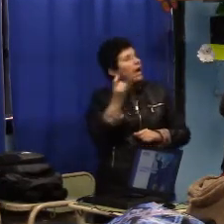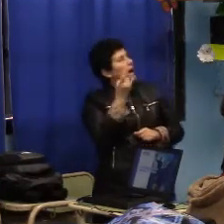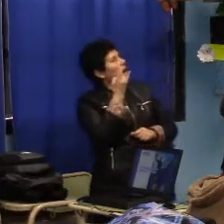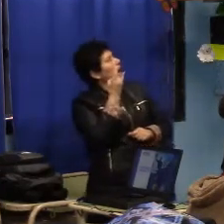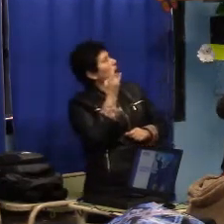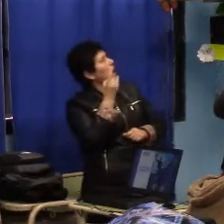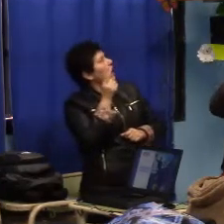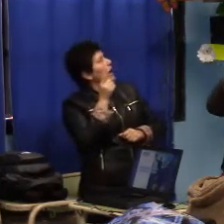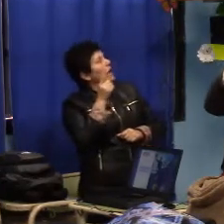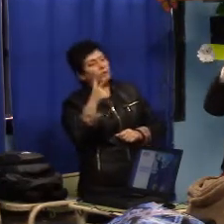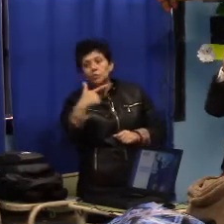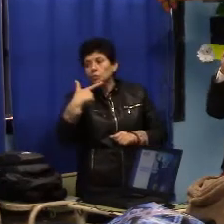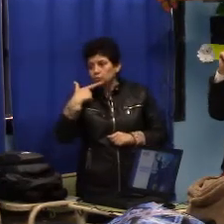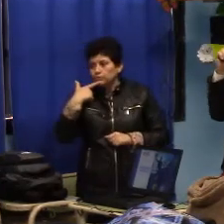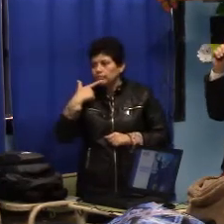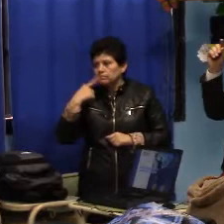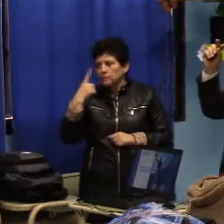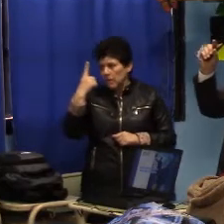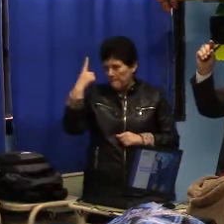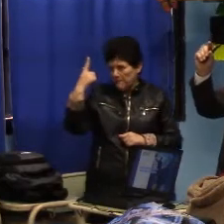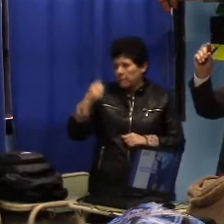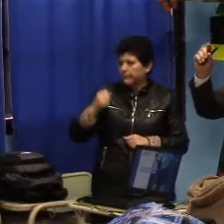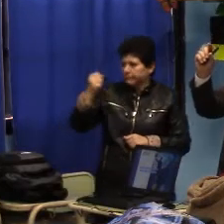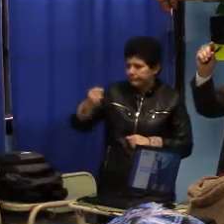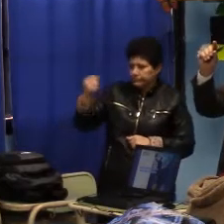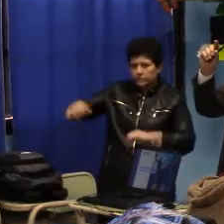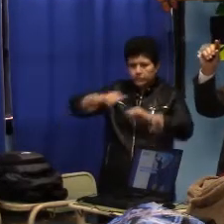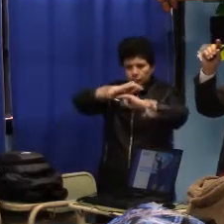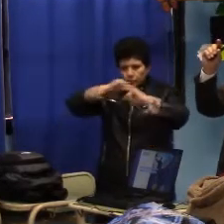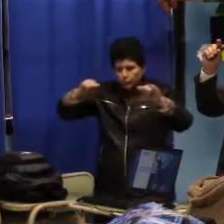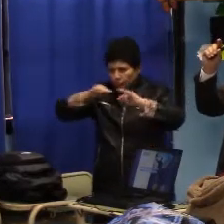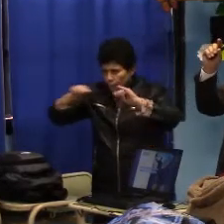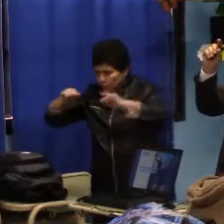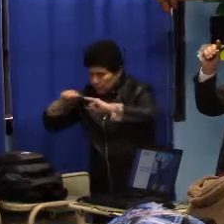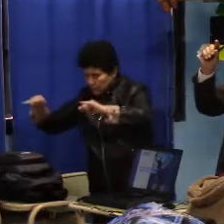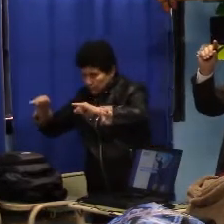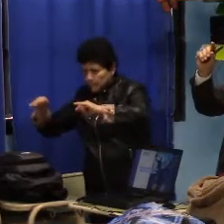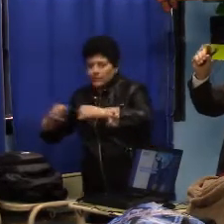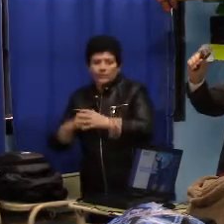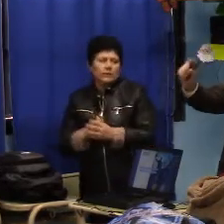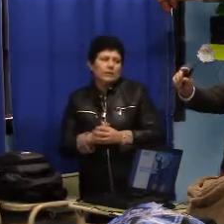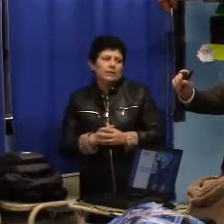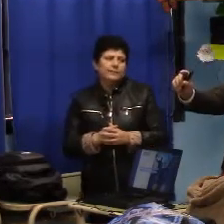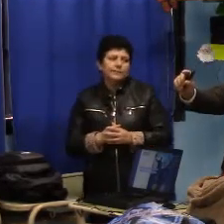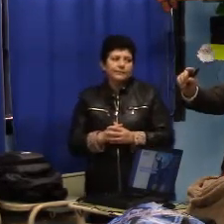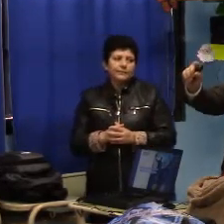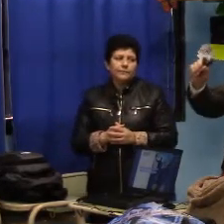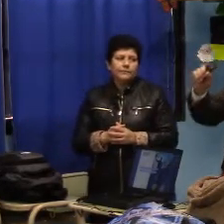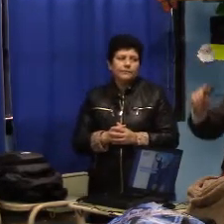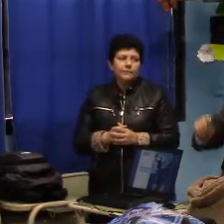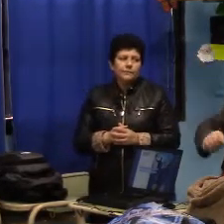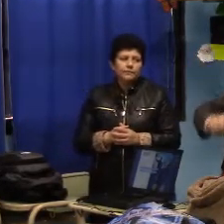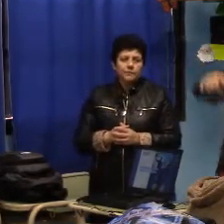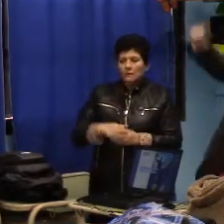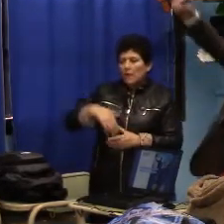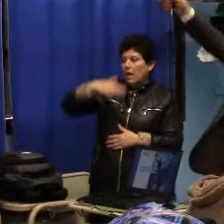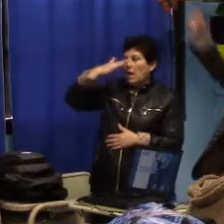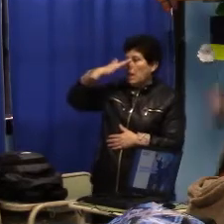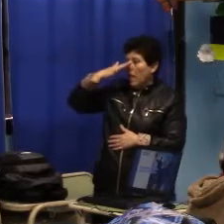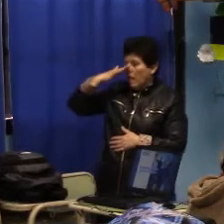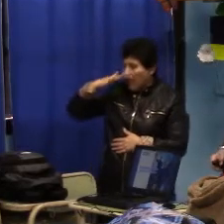chasqueado. Después los cristianos que no habían esperado, que no habían esperado todavía la venida de Cristo. Y recién